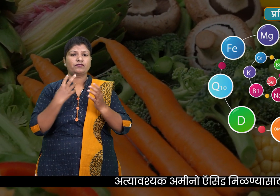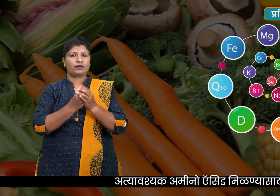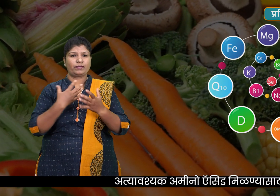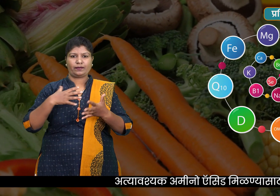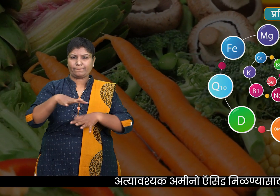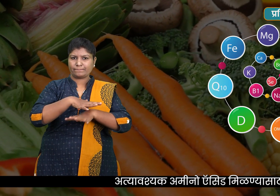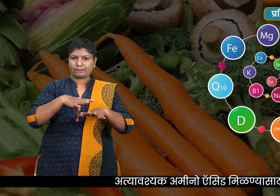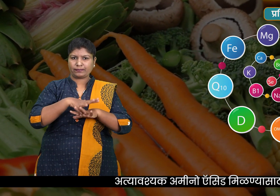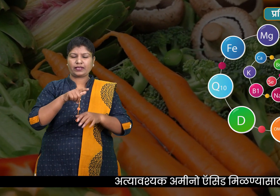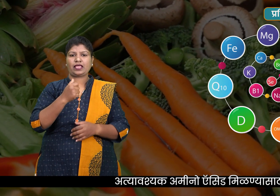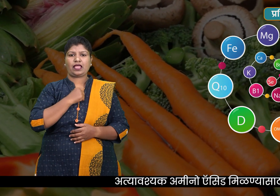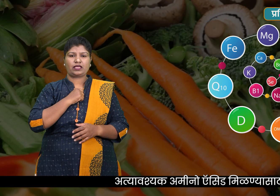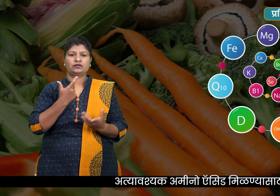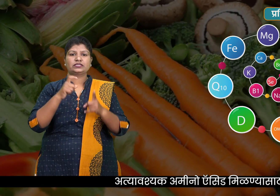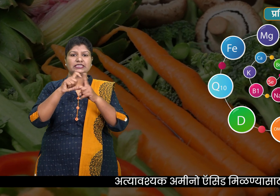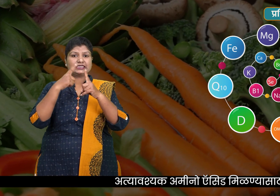अत्यावश्यक अमिनो ॲसिड मिळवण्यासाठी